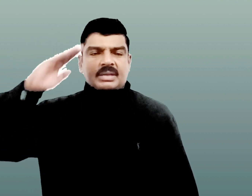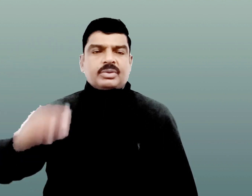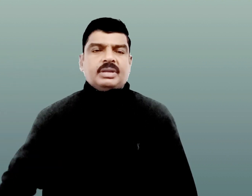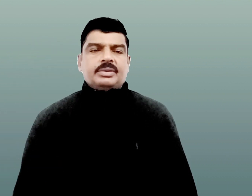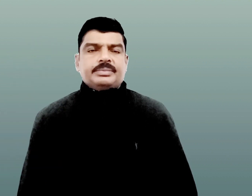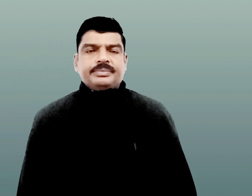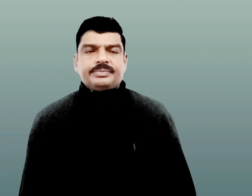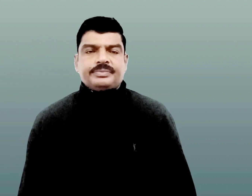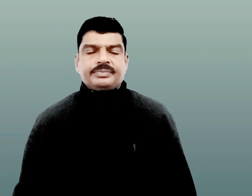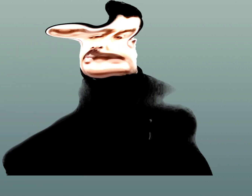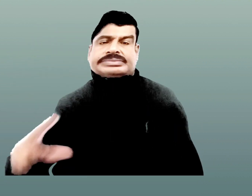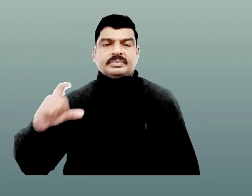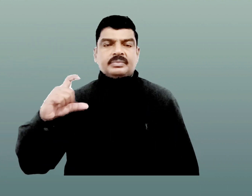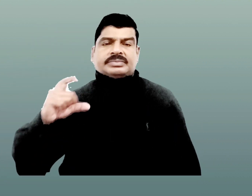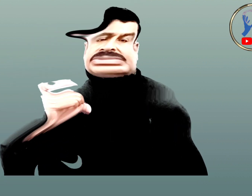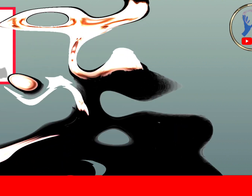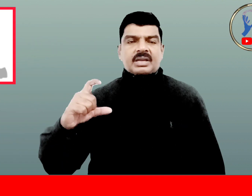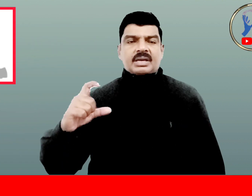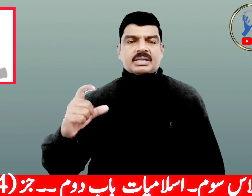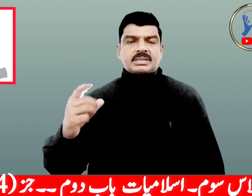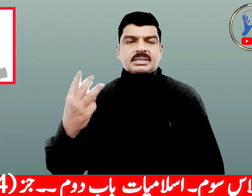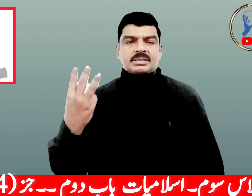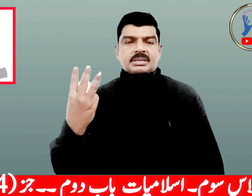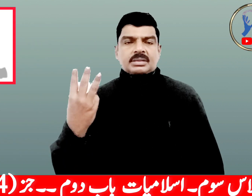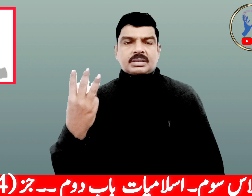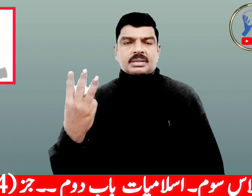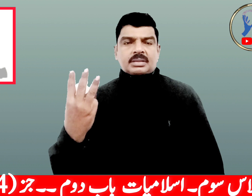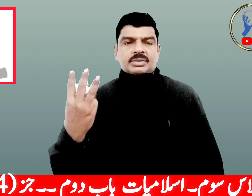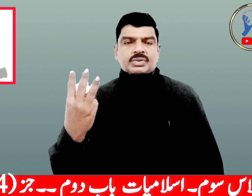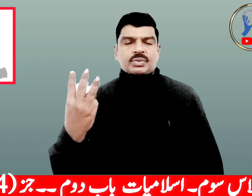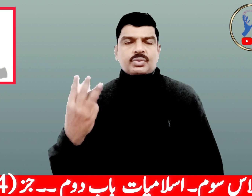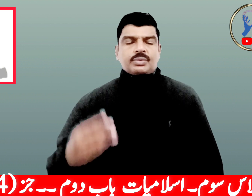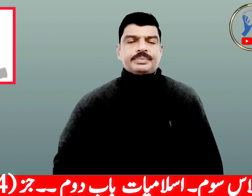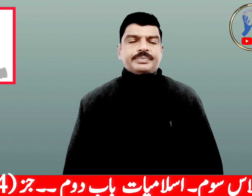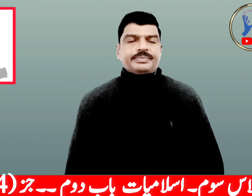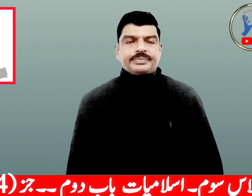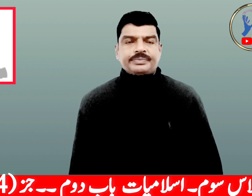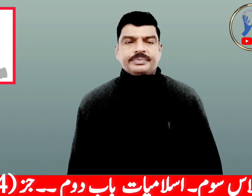السلام علیکم۔ کلاس سوم